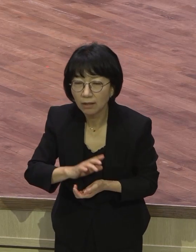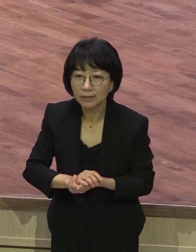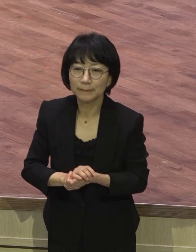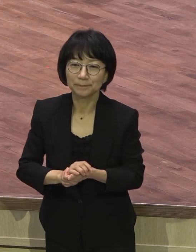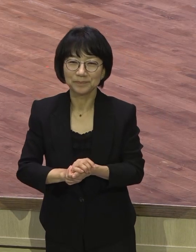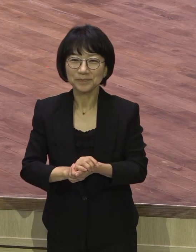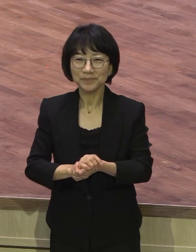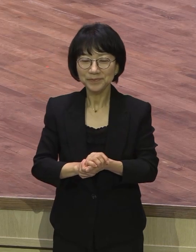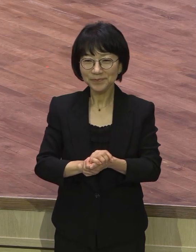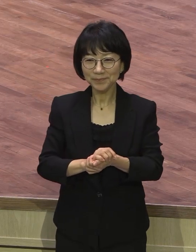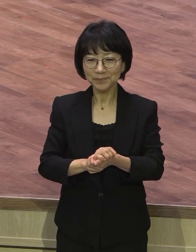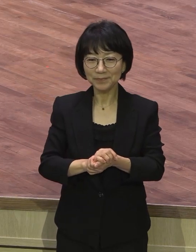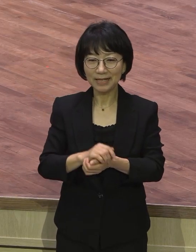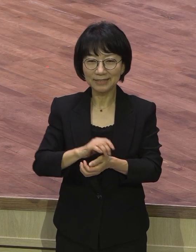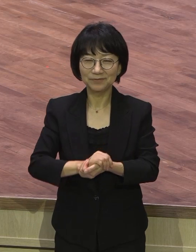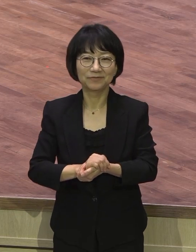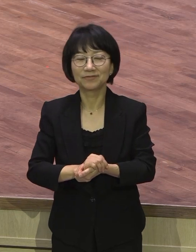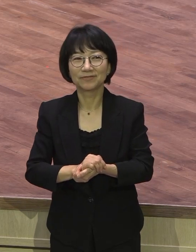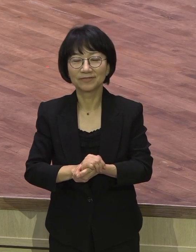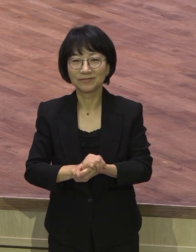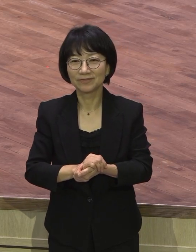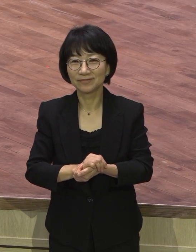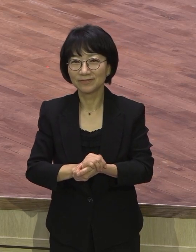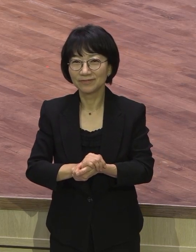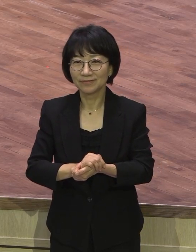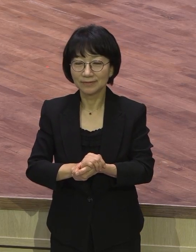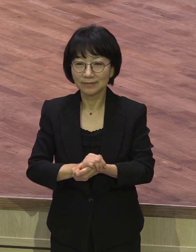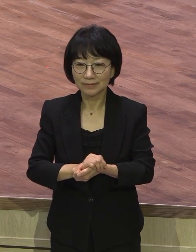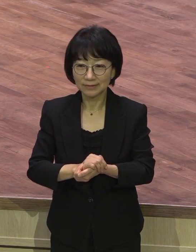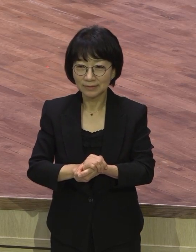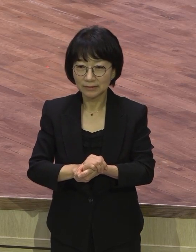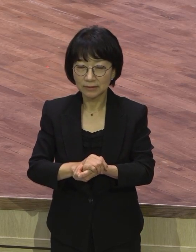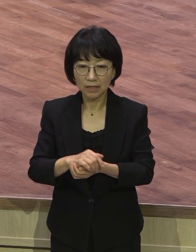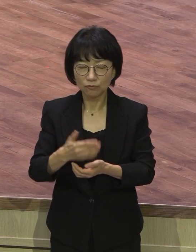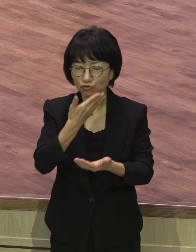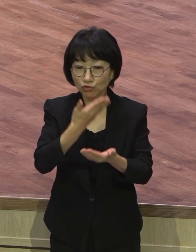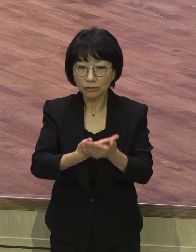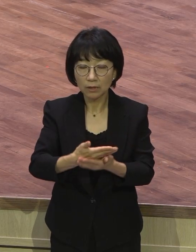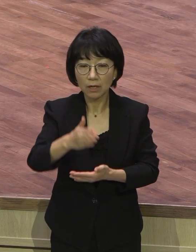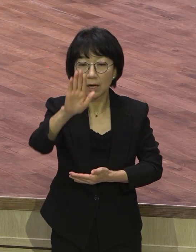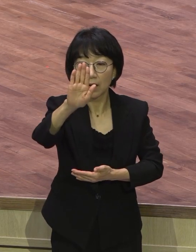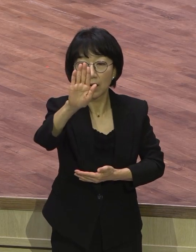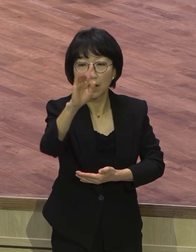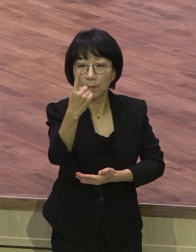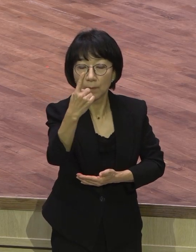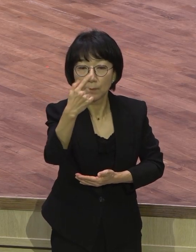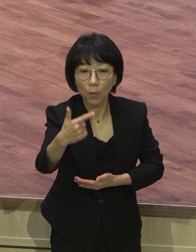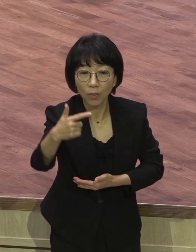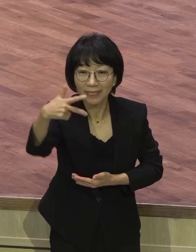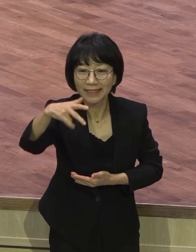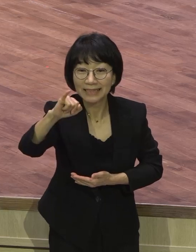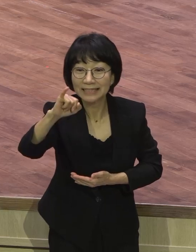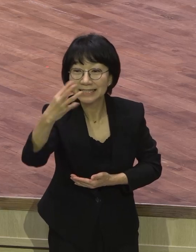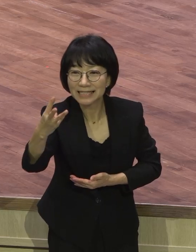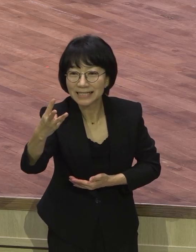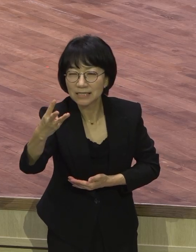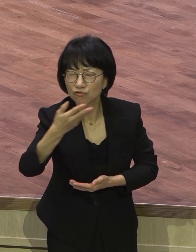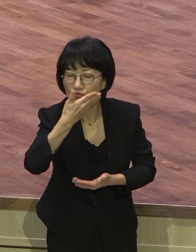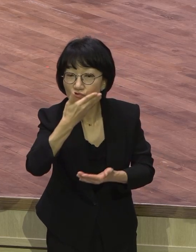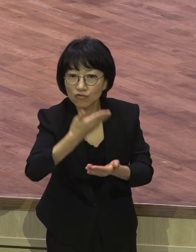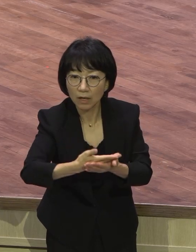신앙생활하면서 놓치지 말아야 될 것은 뭡니까 본질이에요 본질 일 열심히 하는 거 좋아요